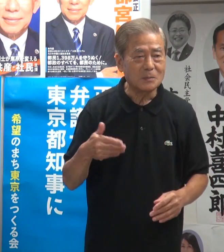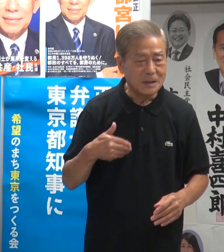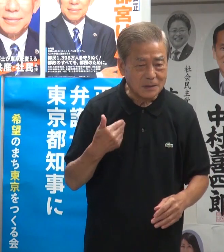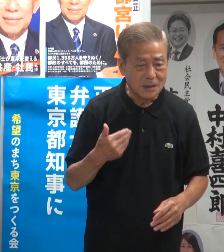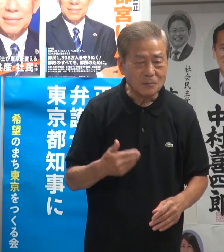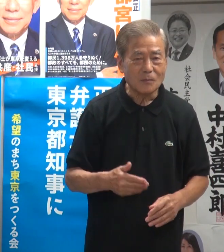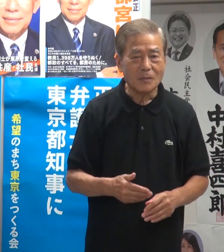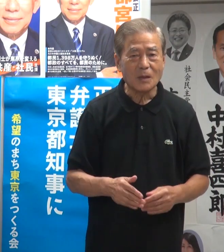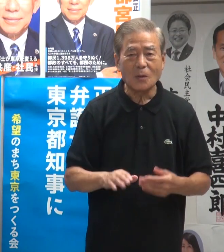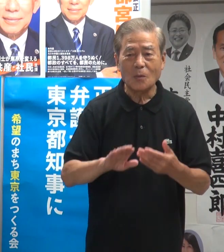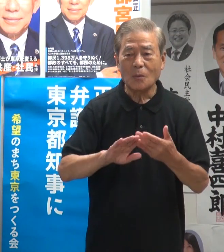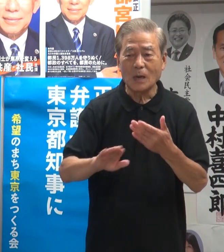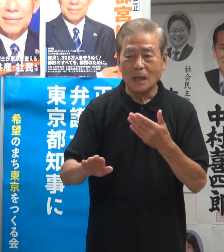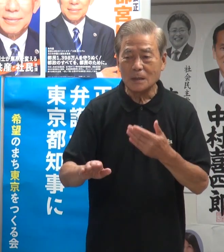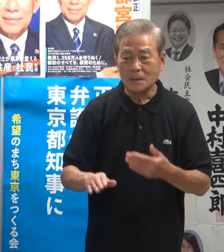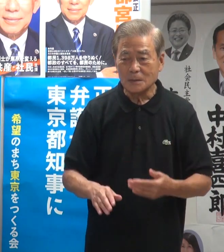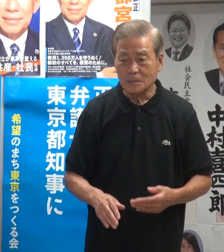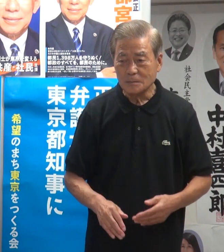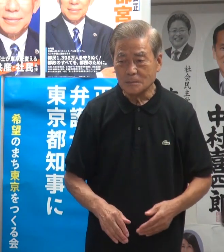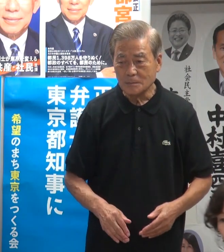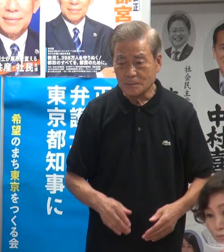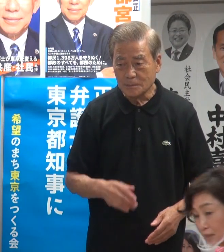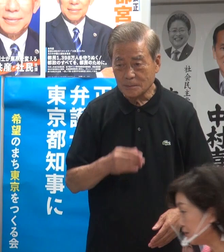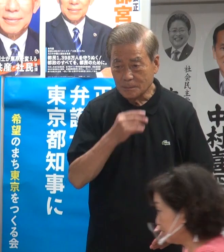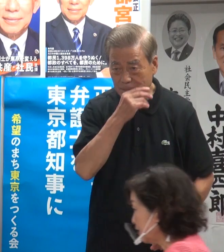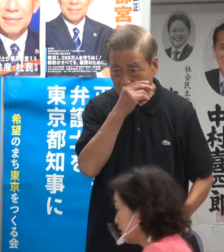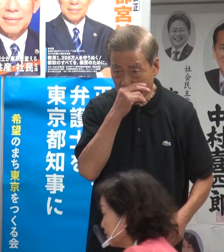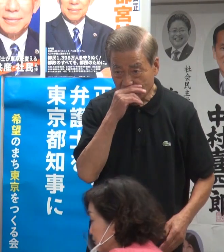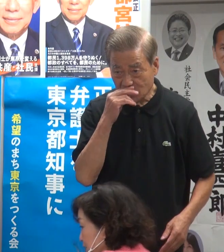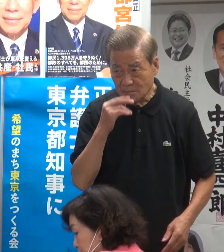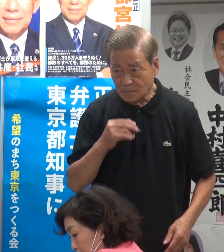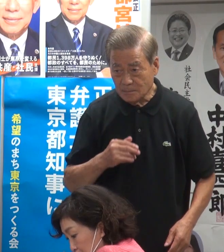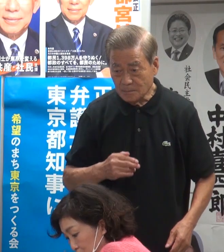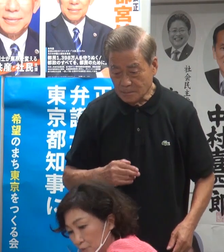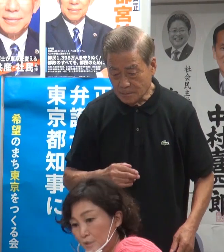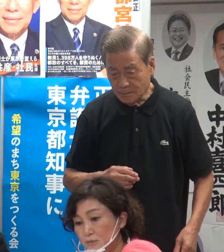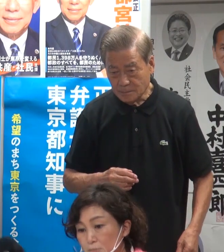はい、他にご質問ある方いらっしゃいますか？お